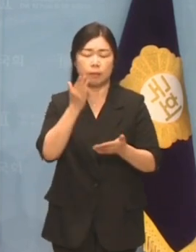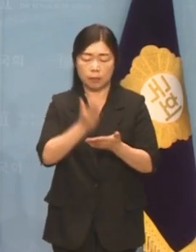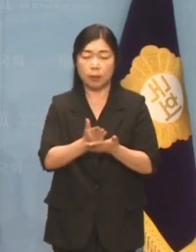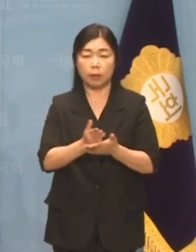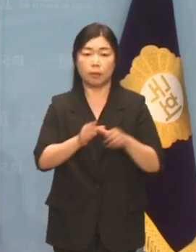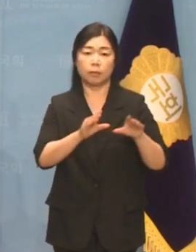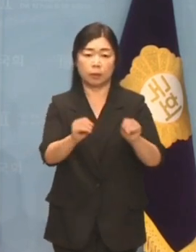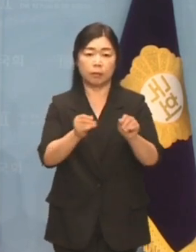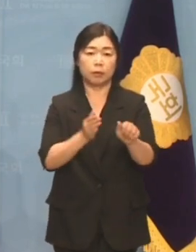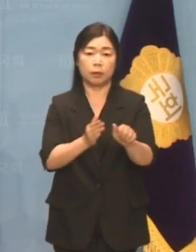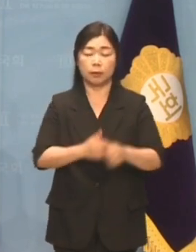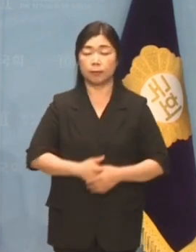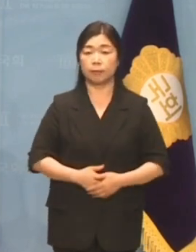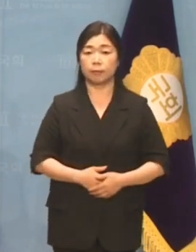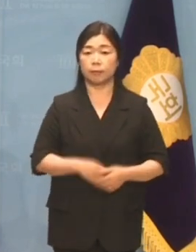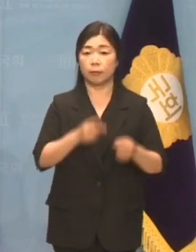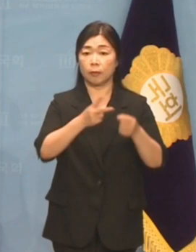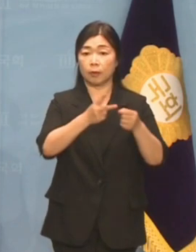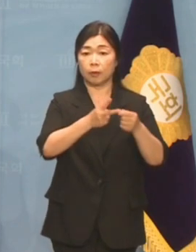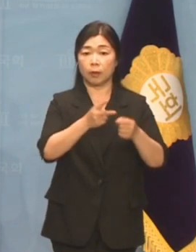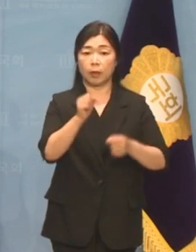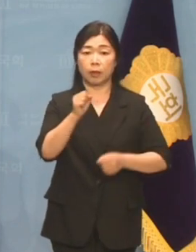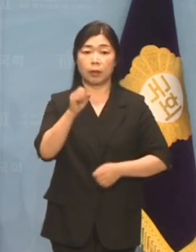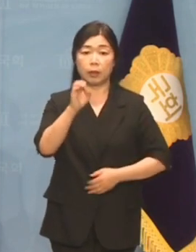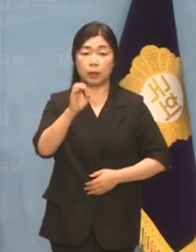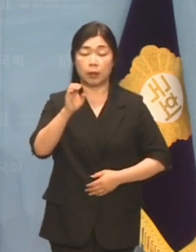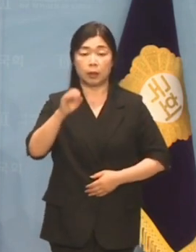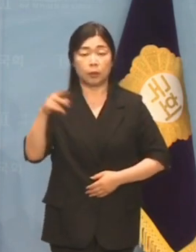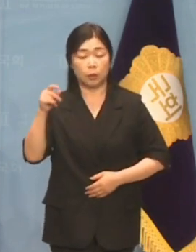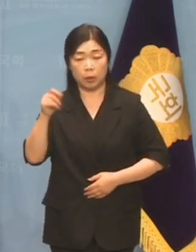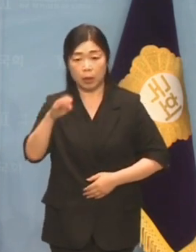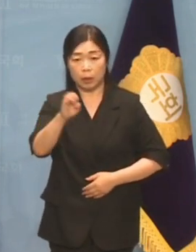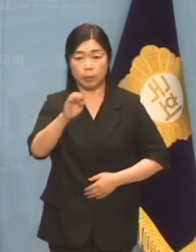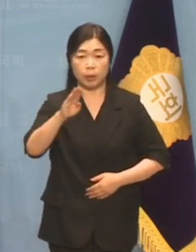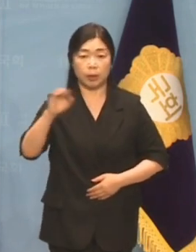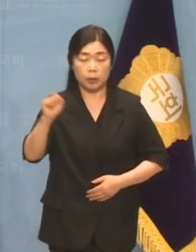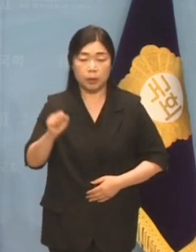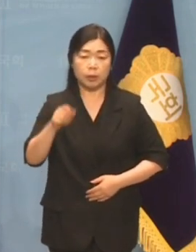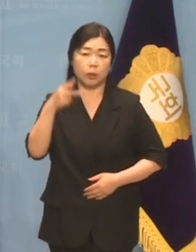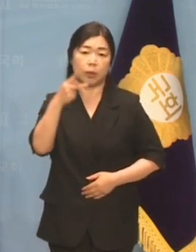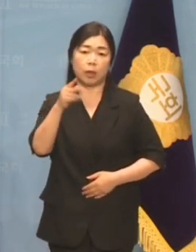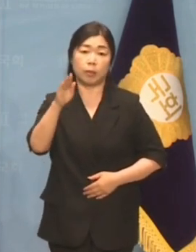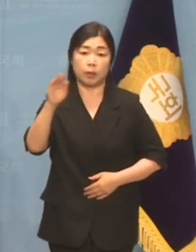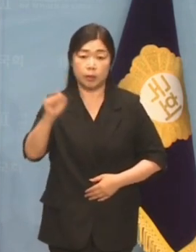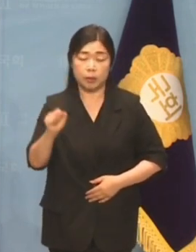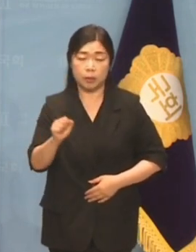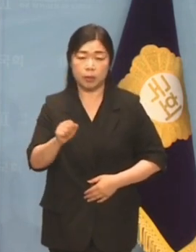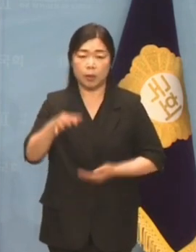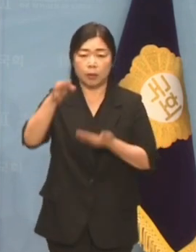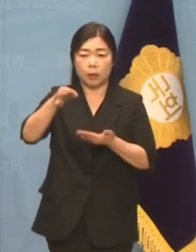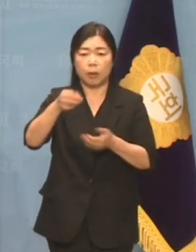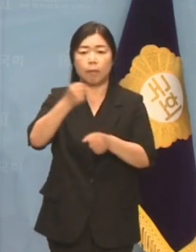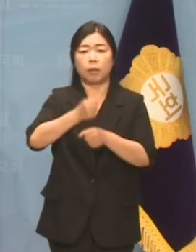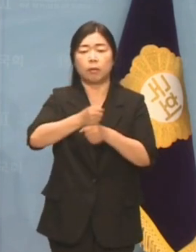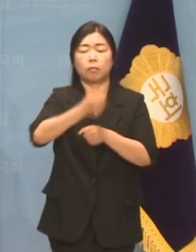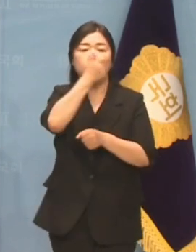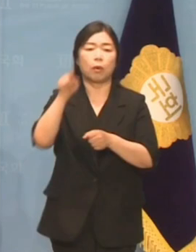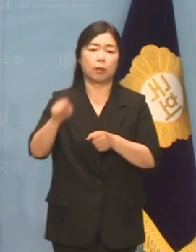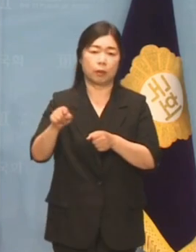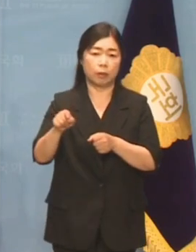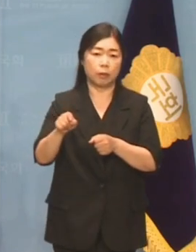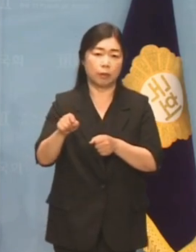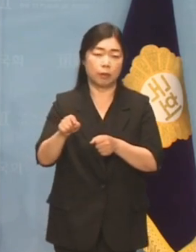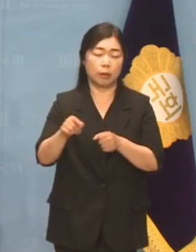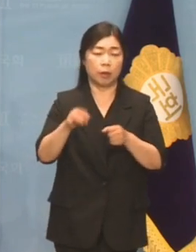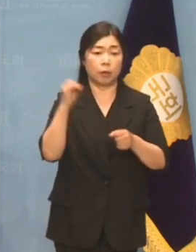중단하라. 둘째, EBS와 KBS에 대해 부족해질 재원 마련 방안과 징수가 안 돼 발생하게